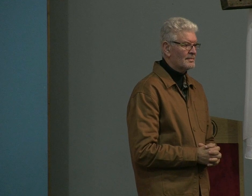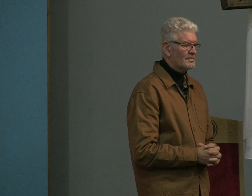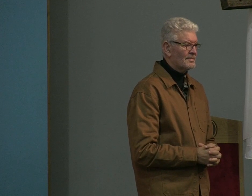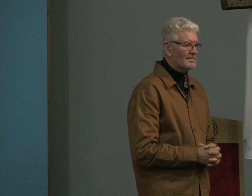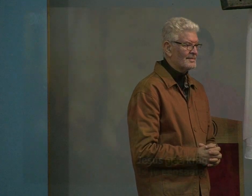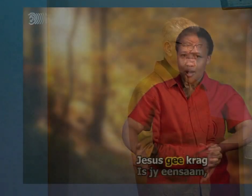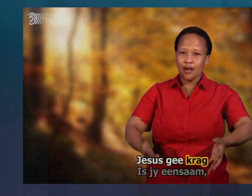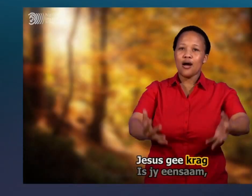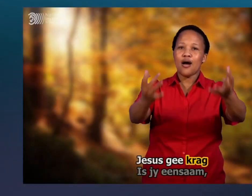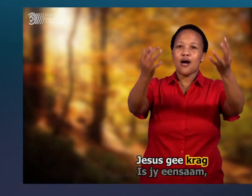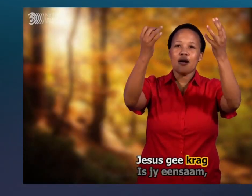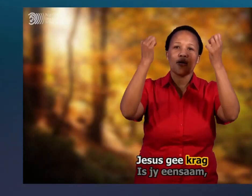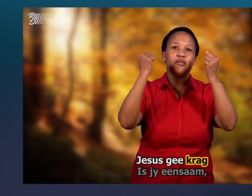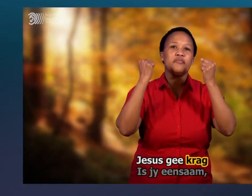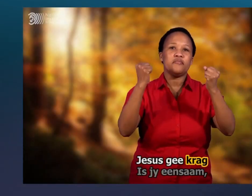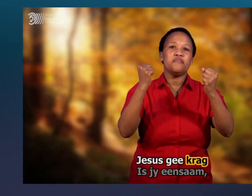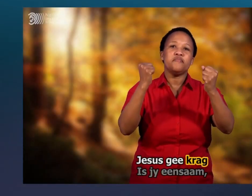Jesus gee krag.